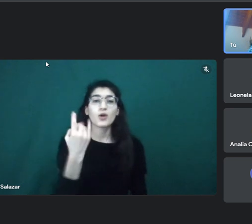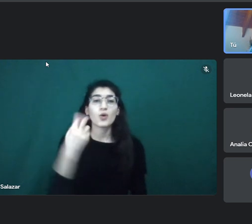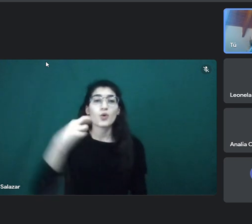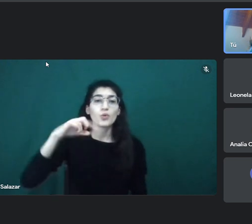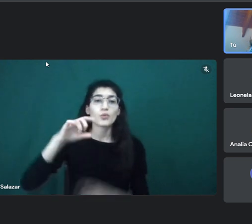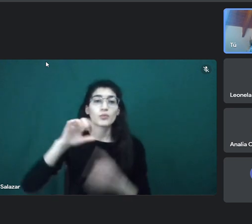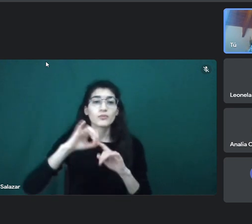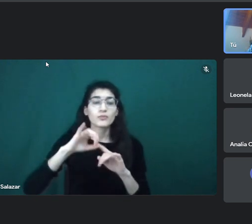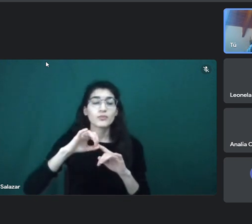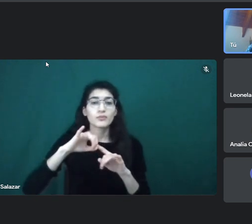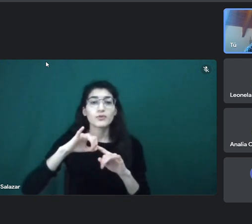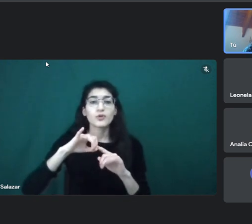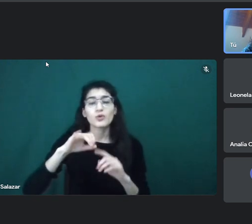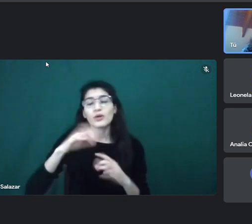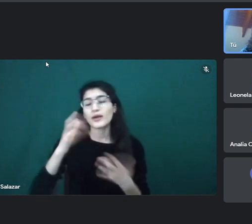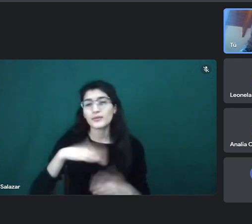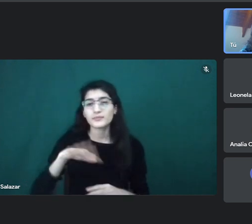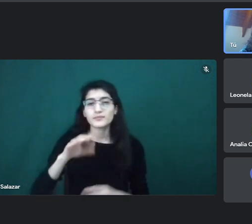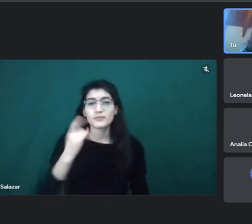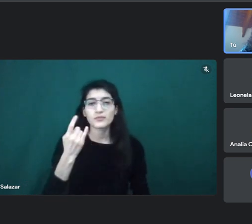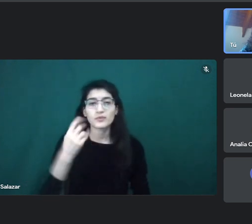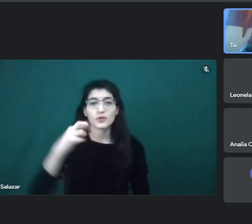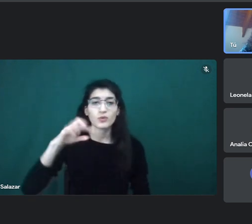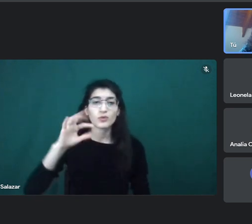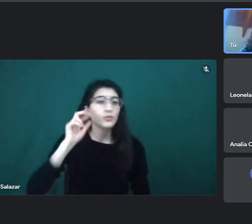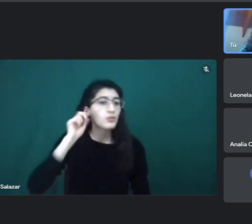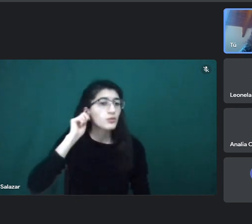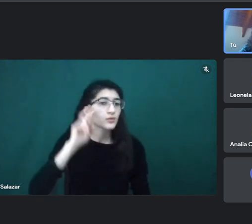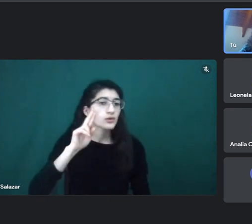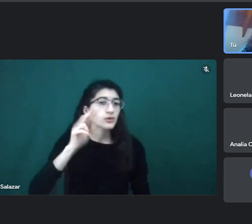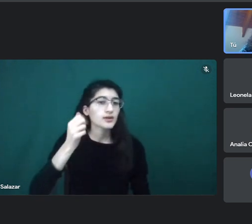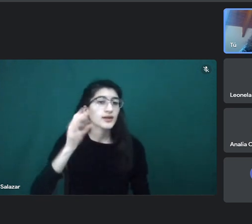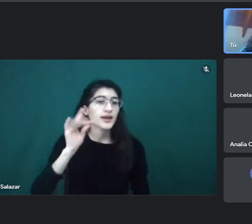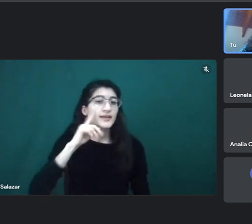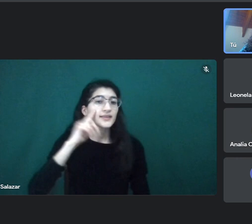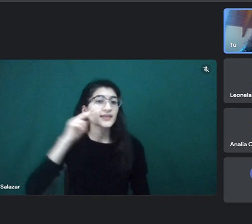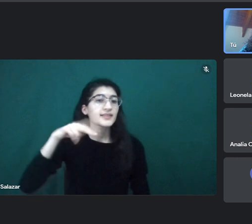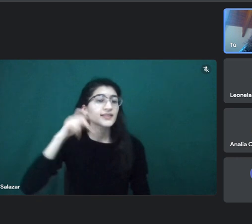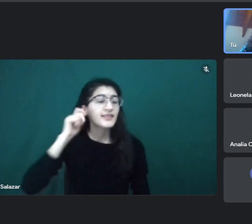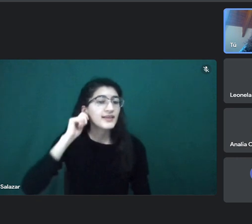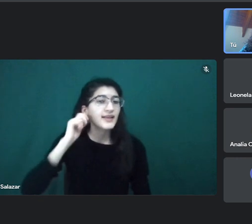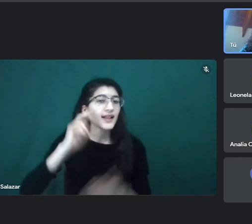red. ¿Cuál es la traducción de upgrading?